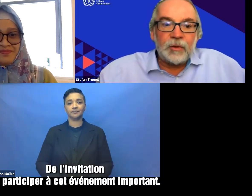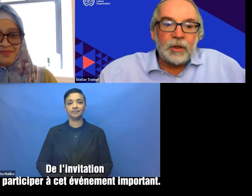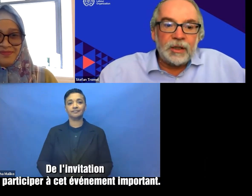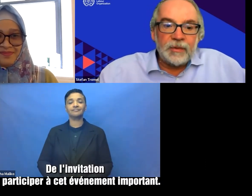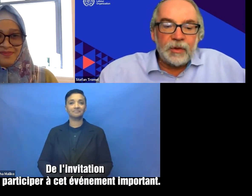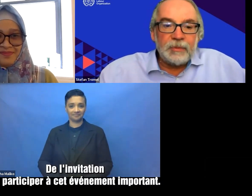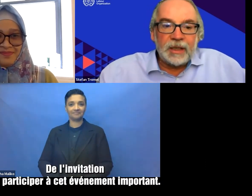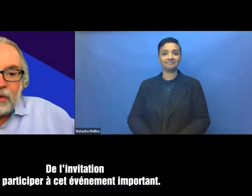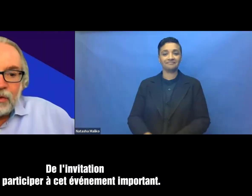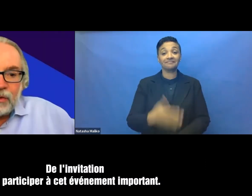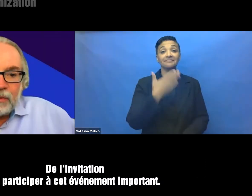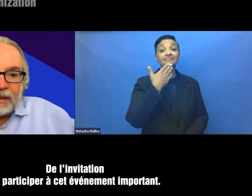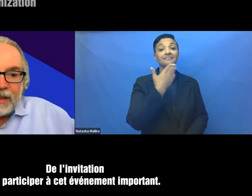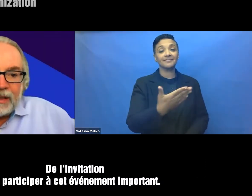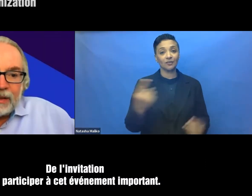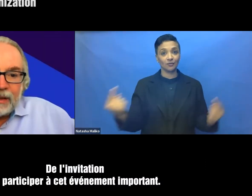COP27? Oui.